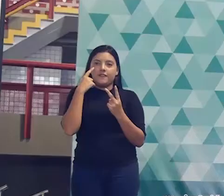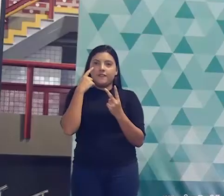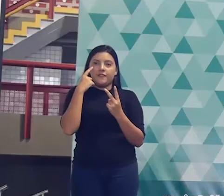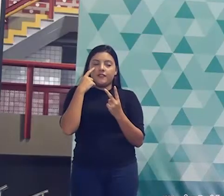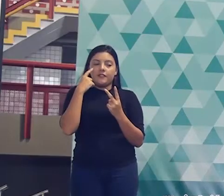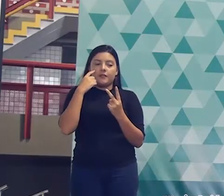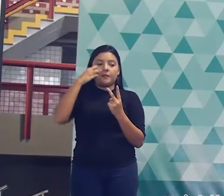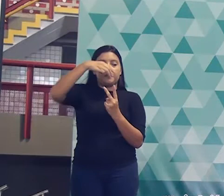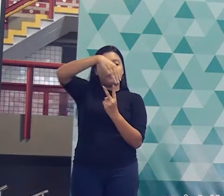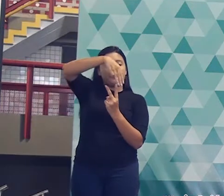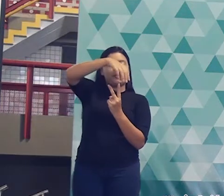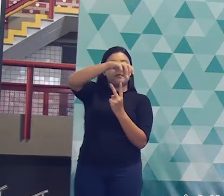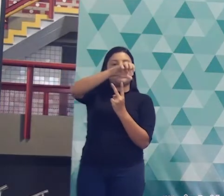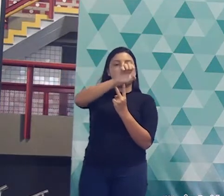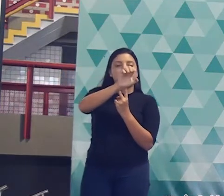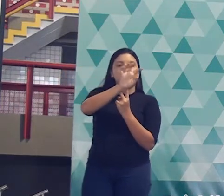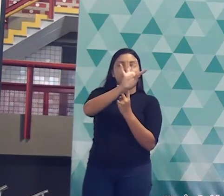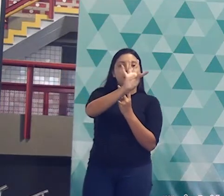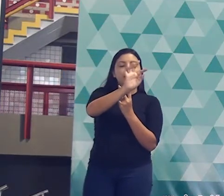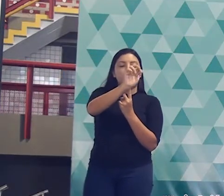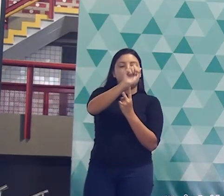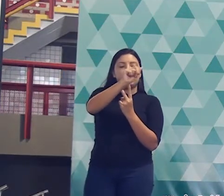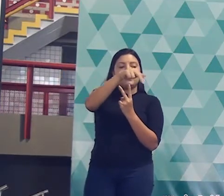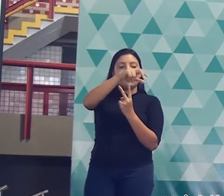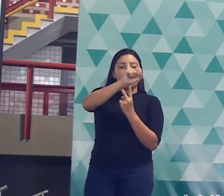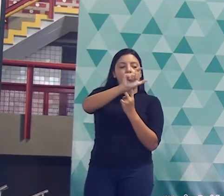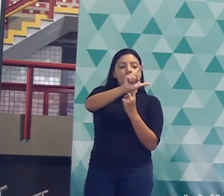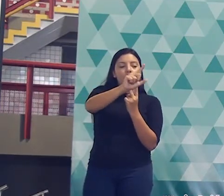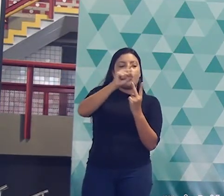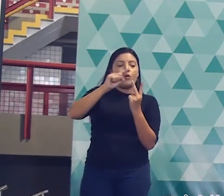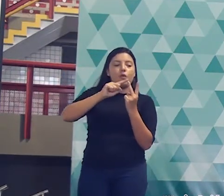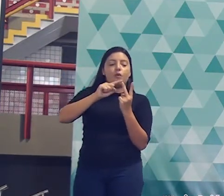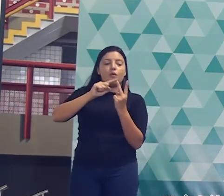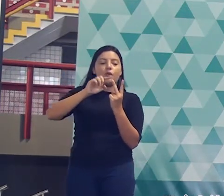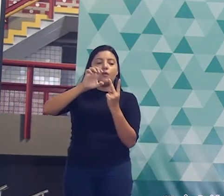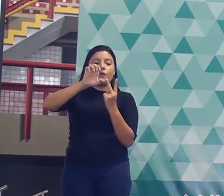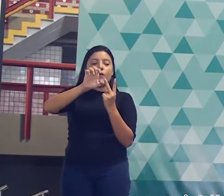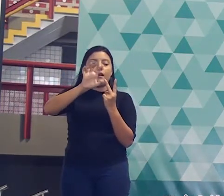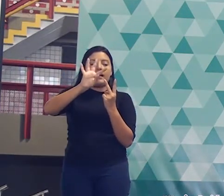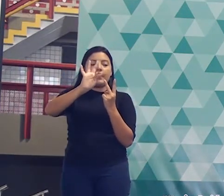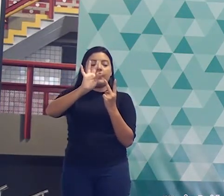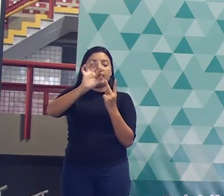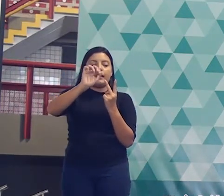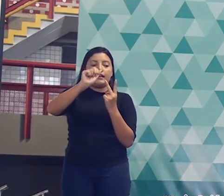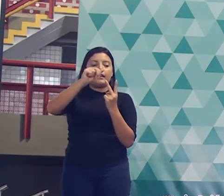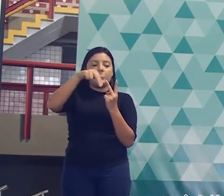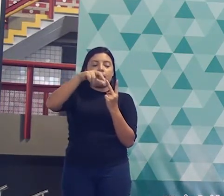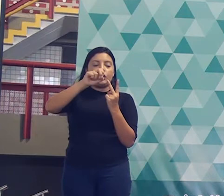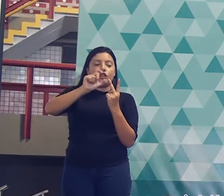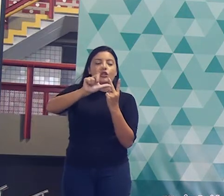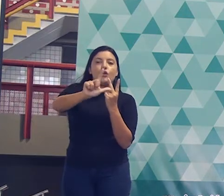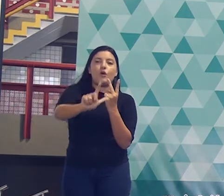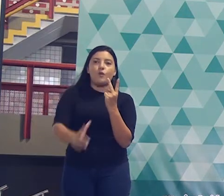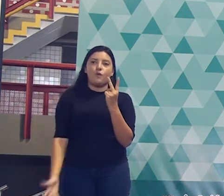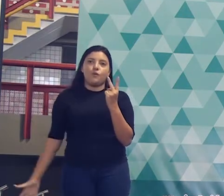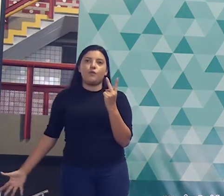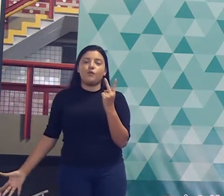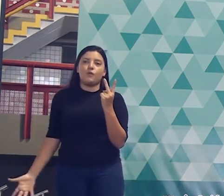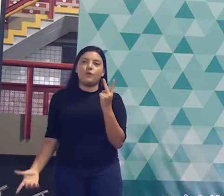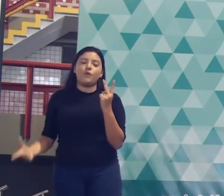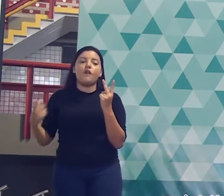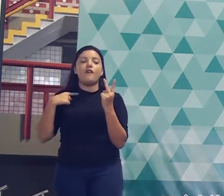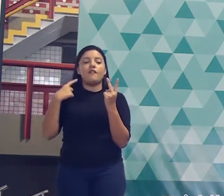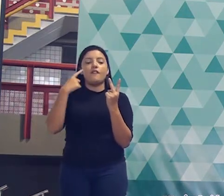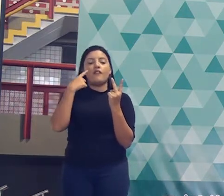substâncias, metanol e etanol. Deixa eu botar aqui nas substâncias. Espera aí. Pronto, está aqui as duas. Metanol e etanol. Qual é a